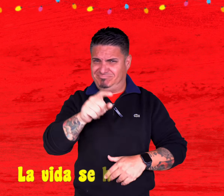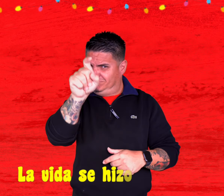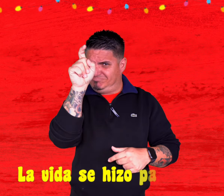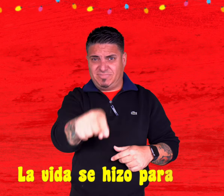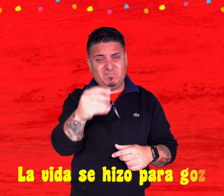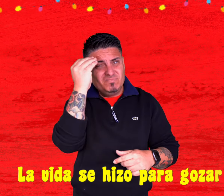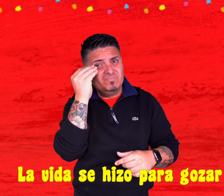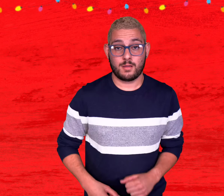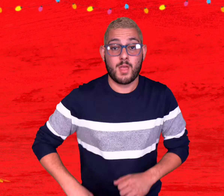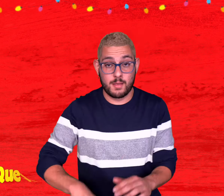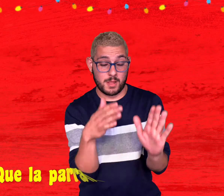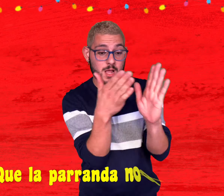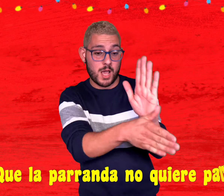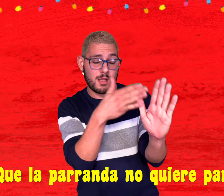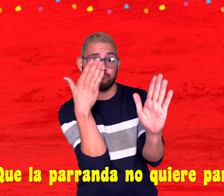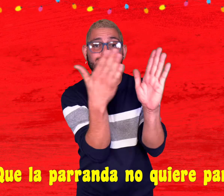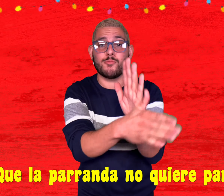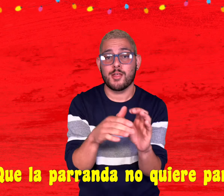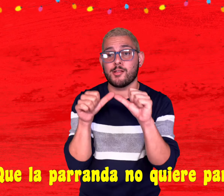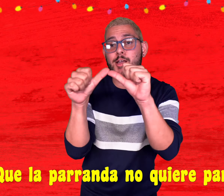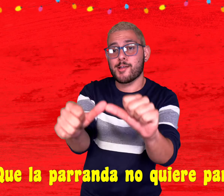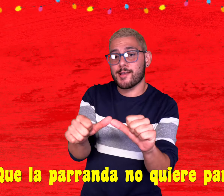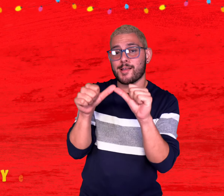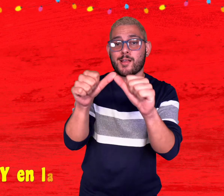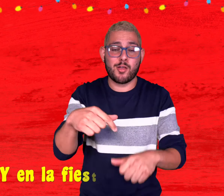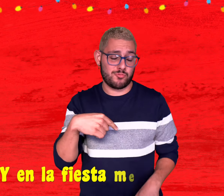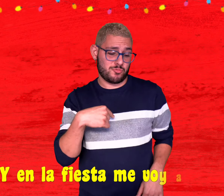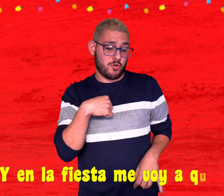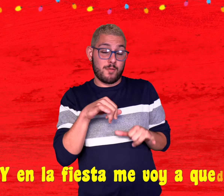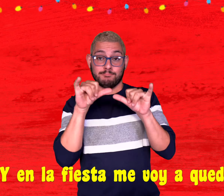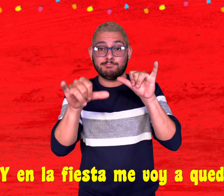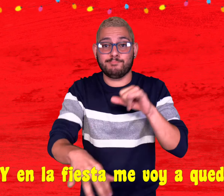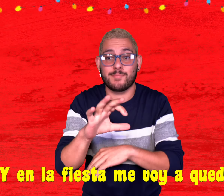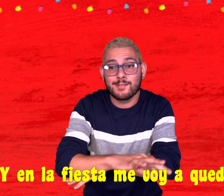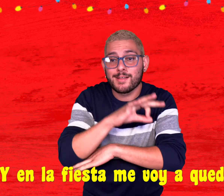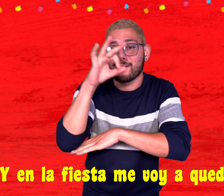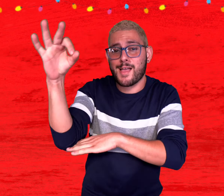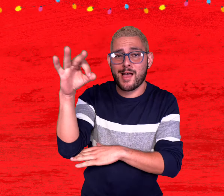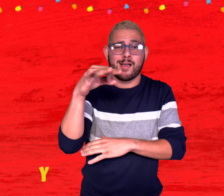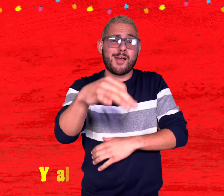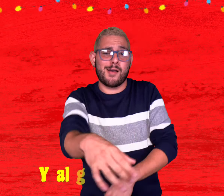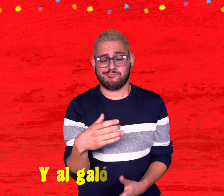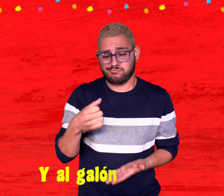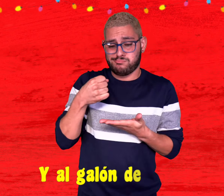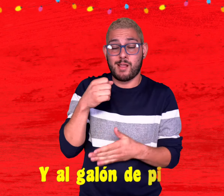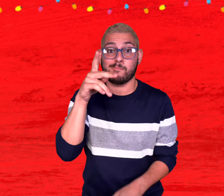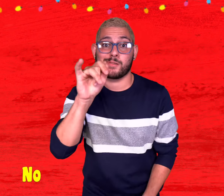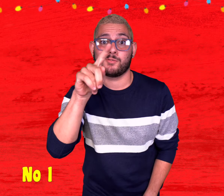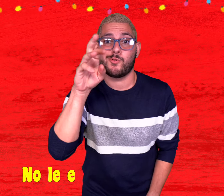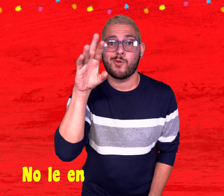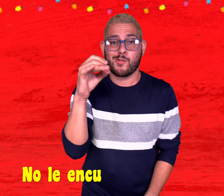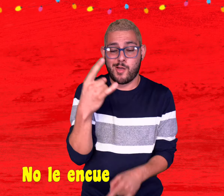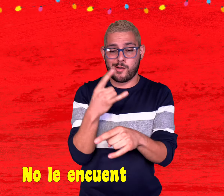se hizo pa' gozar. Que la parranda no quiere parar, y en la fiesta me voy Y al gadón de pitorro no le encuentro el fondo,